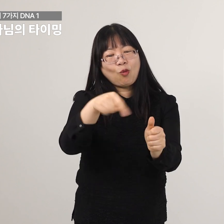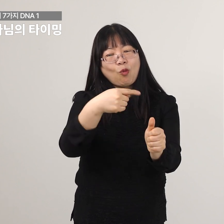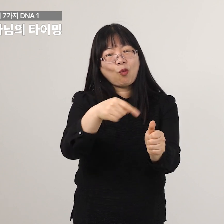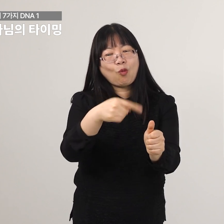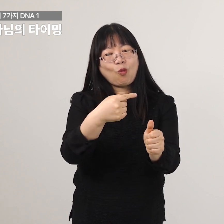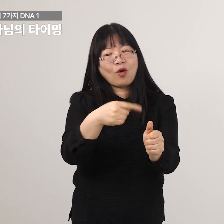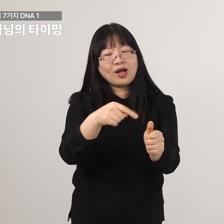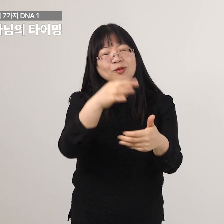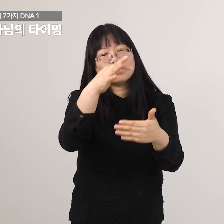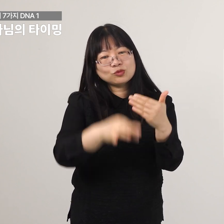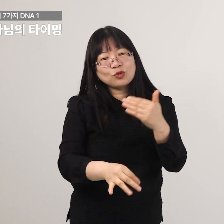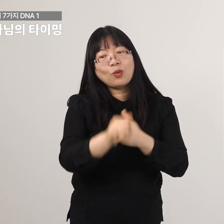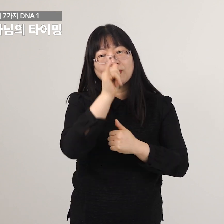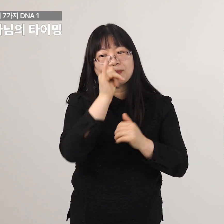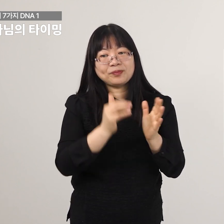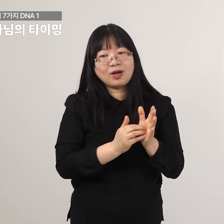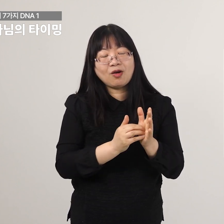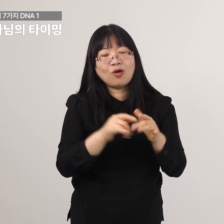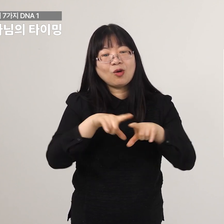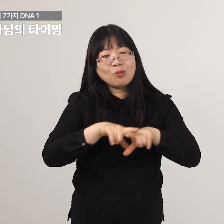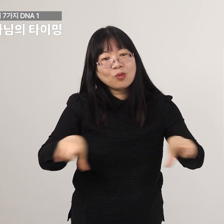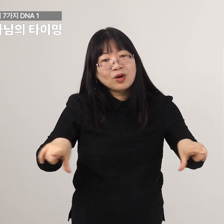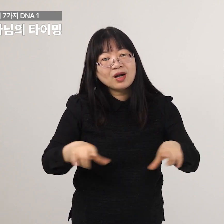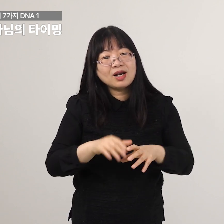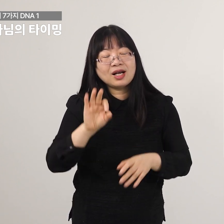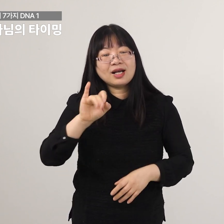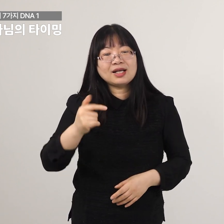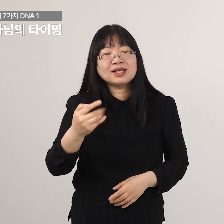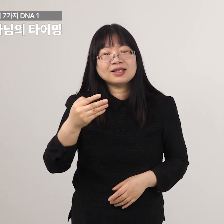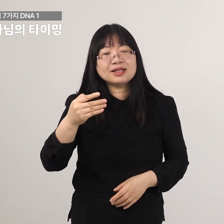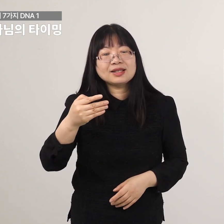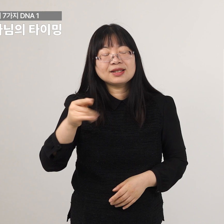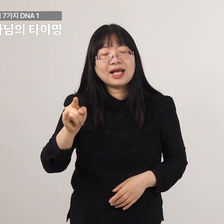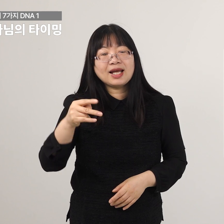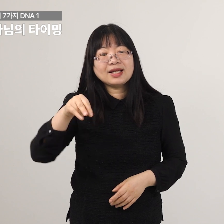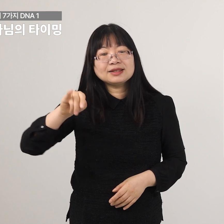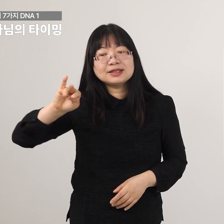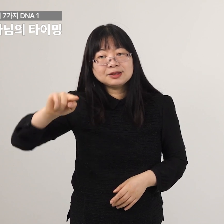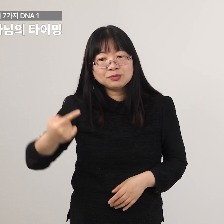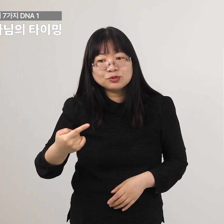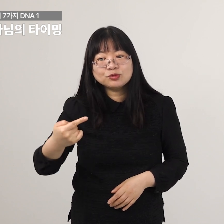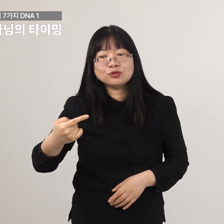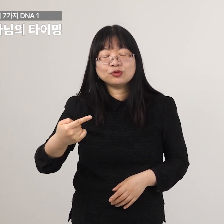교육하는 프로그램들이 있습니다. 그걸 보통 우리가 뭐 인텐시브 코스라 그러는데